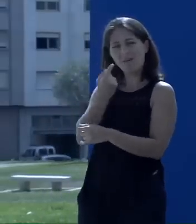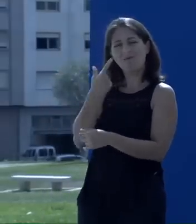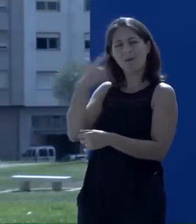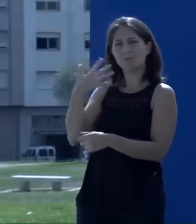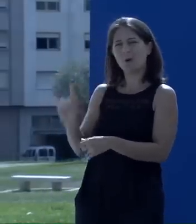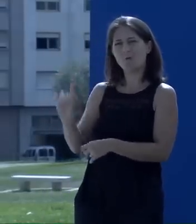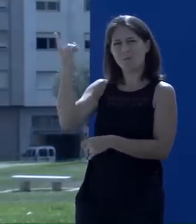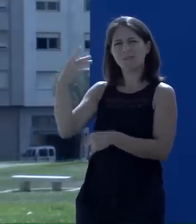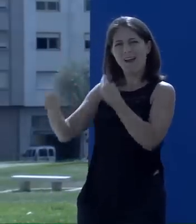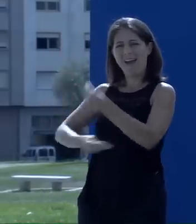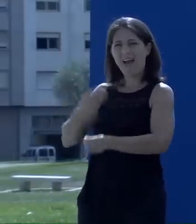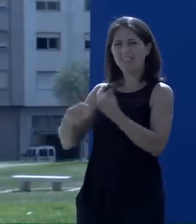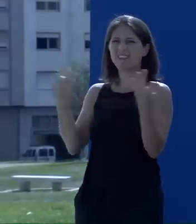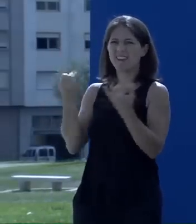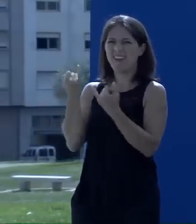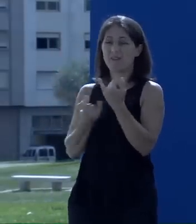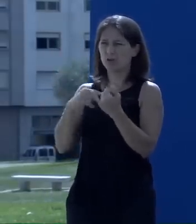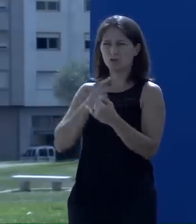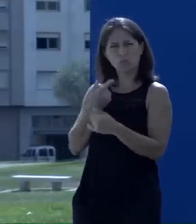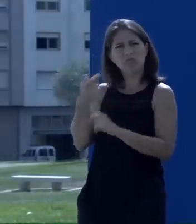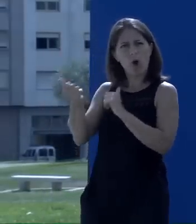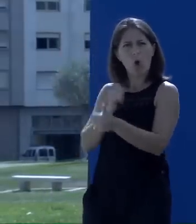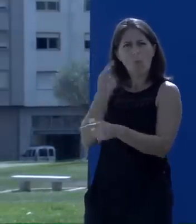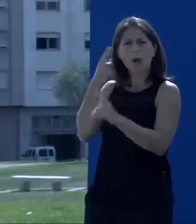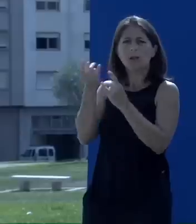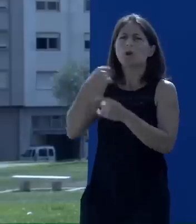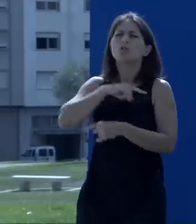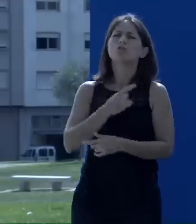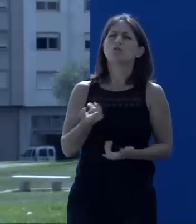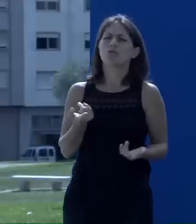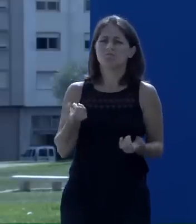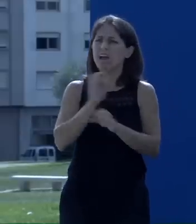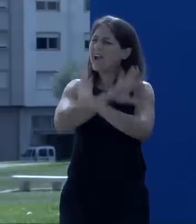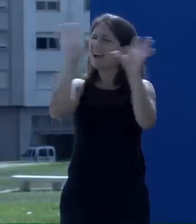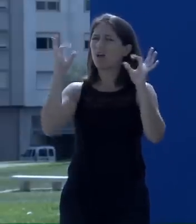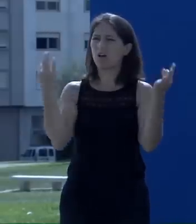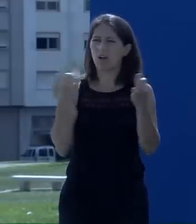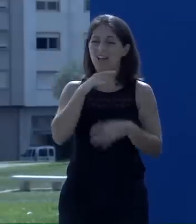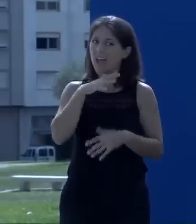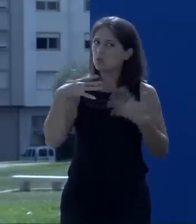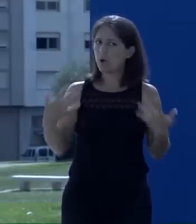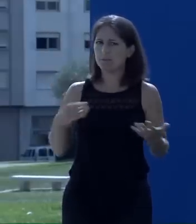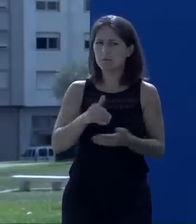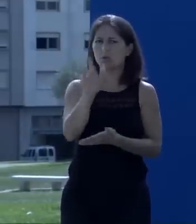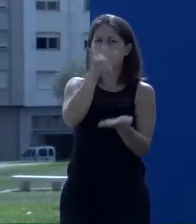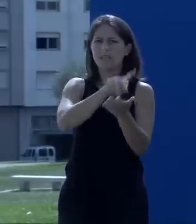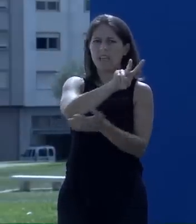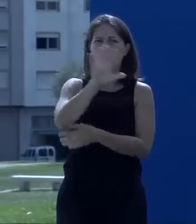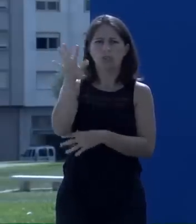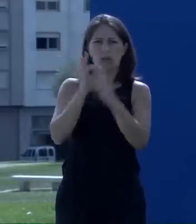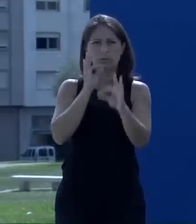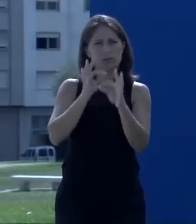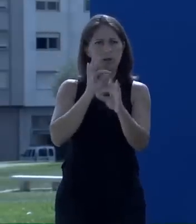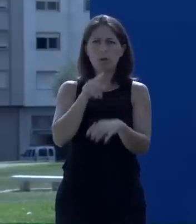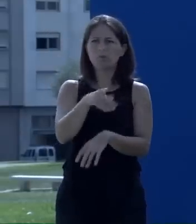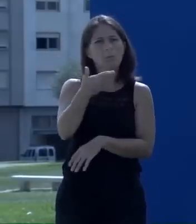famosas e que creo que nos debe de servir a nós para que teñamos claro o que se está a xogar este 25 de setembro, que